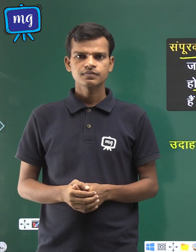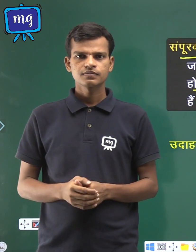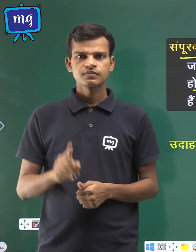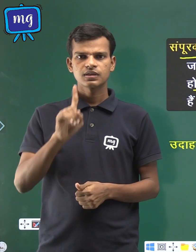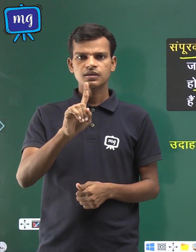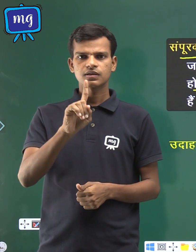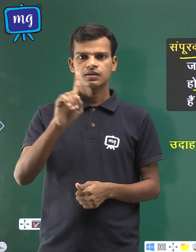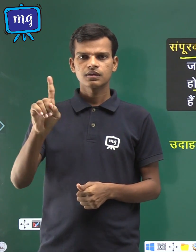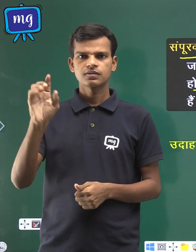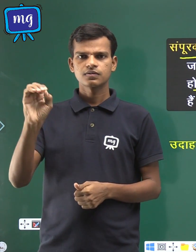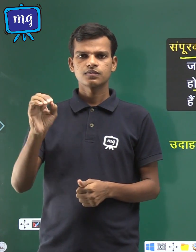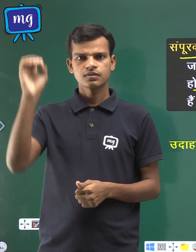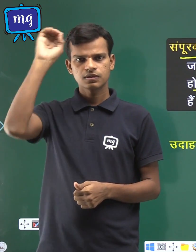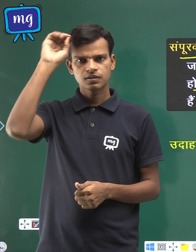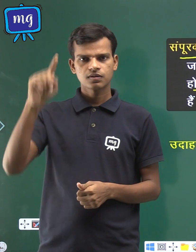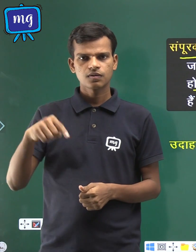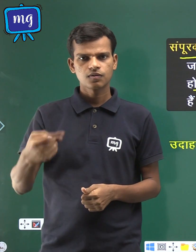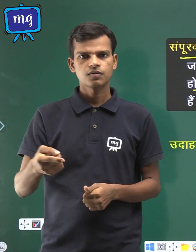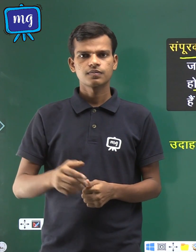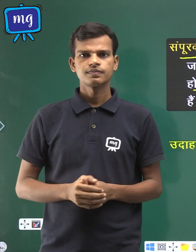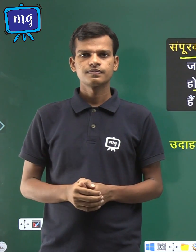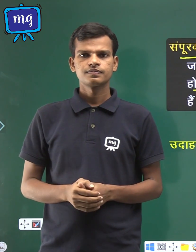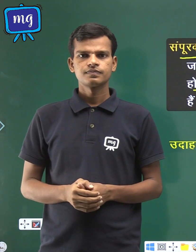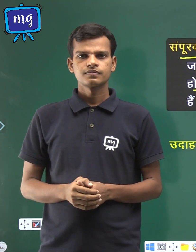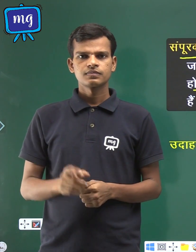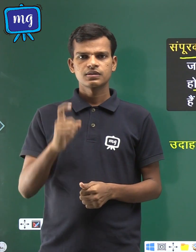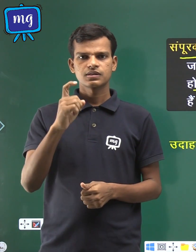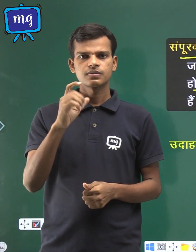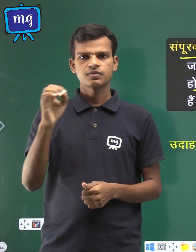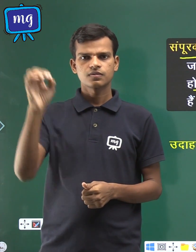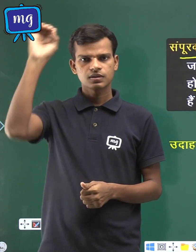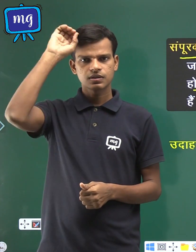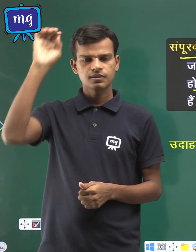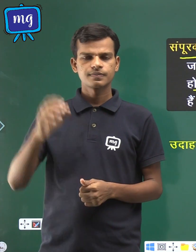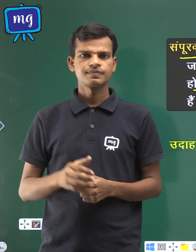110 डिग्री और 70 डिग्री